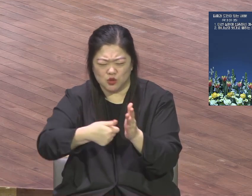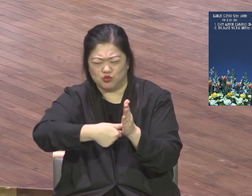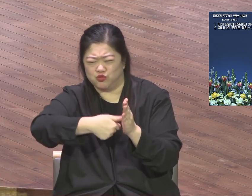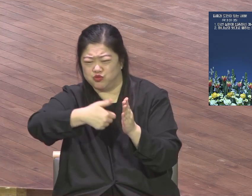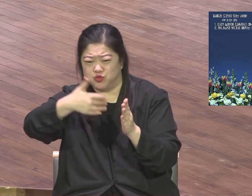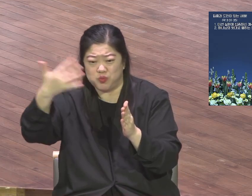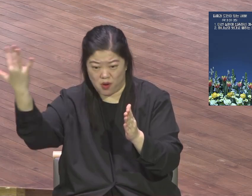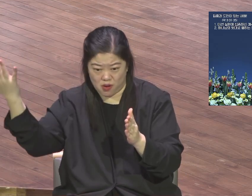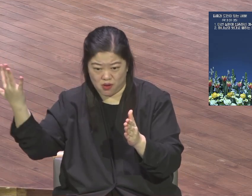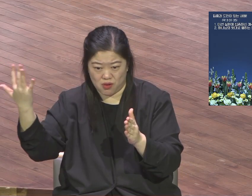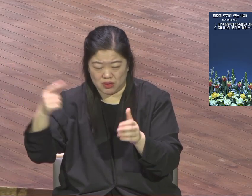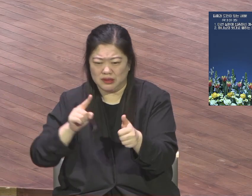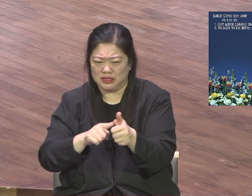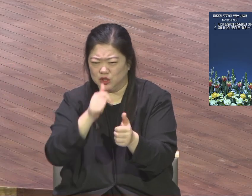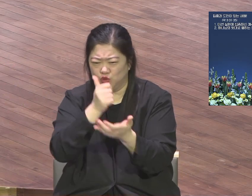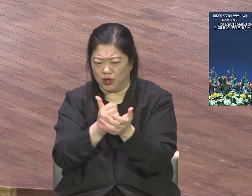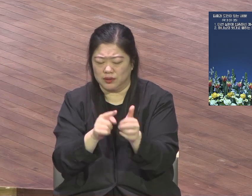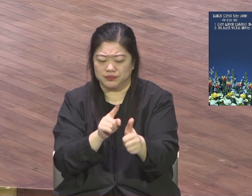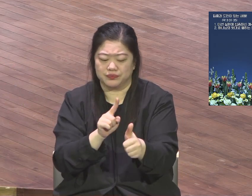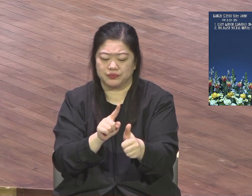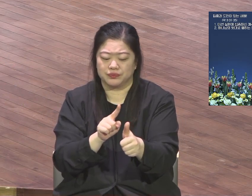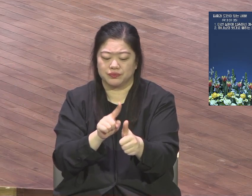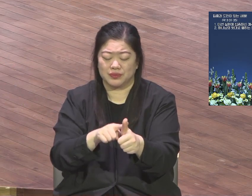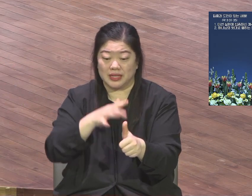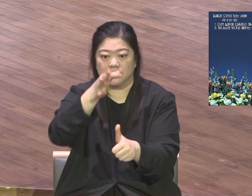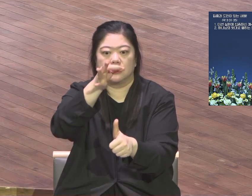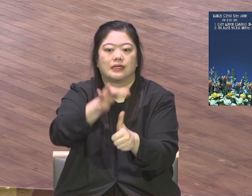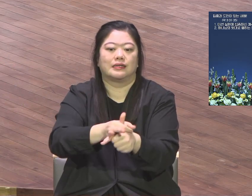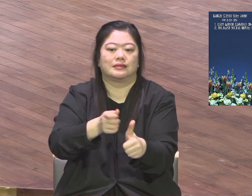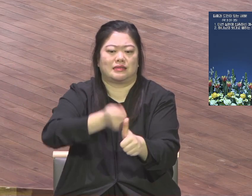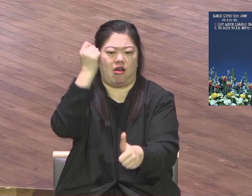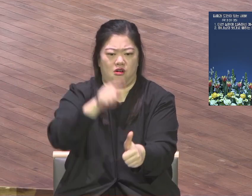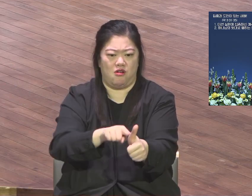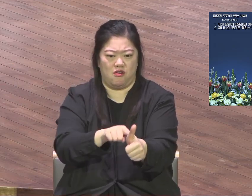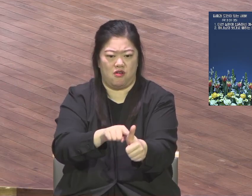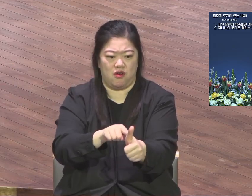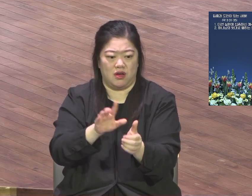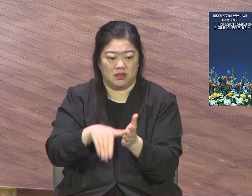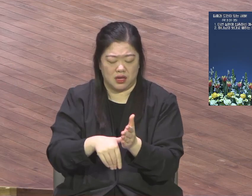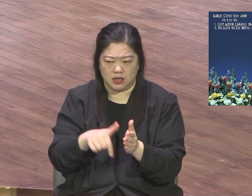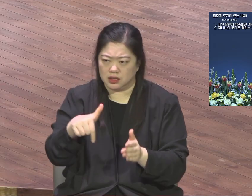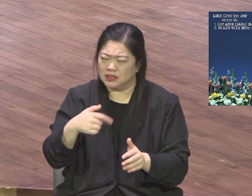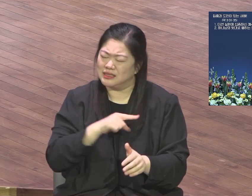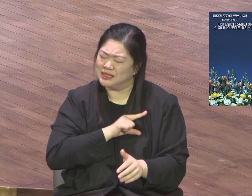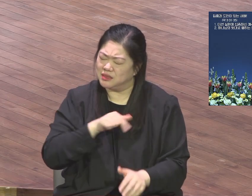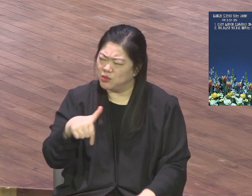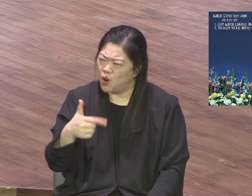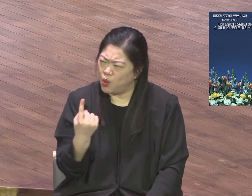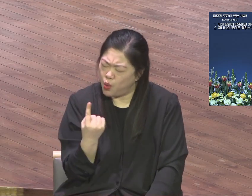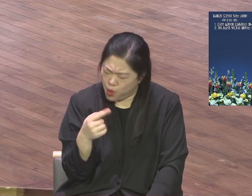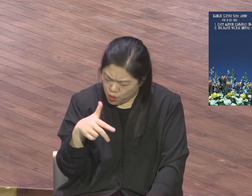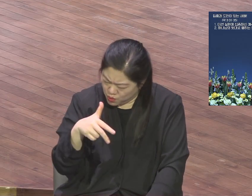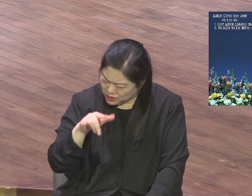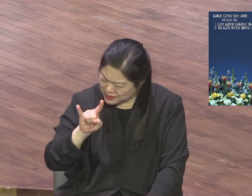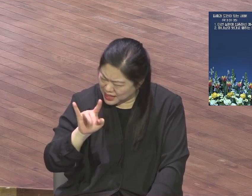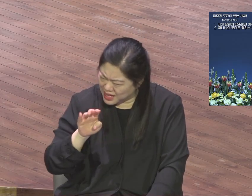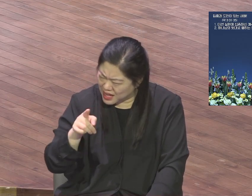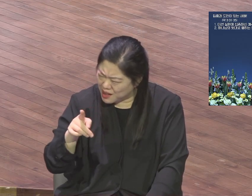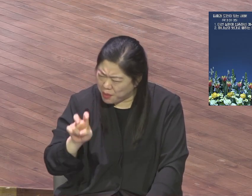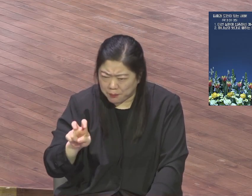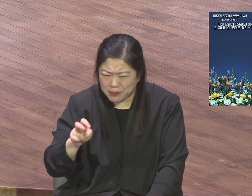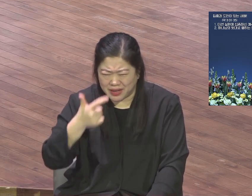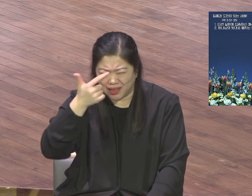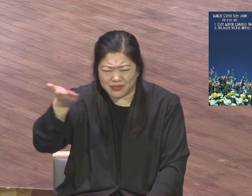없냐? 예수 믿고 천국 갑시다. 그 말했어요. 고재봉 일가족을 도끼로 죽인 그